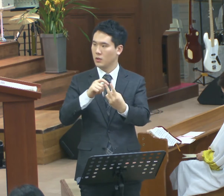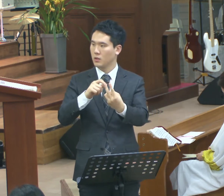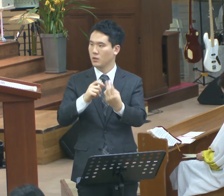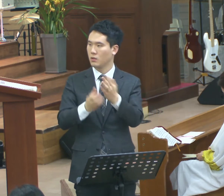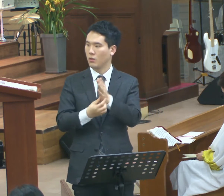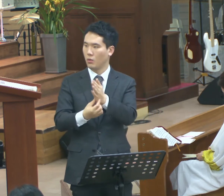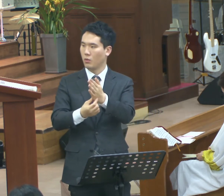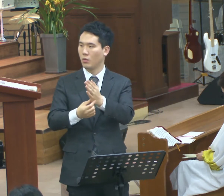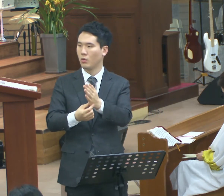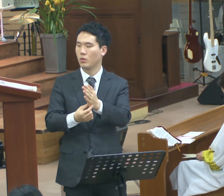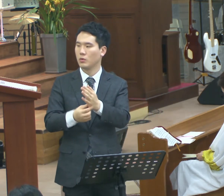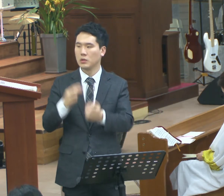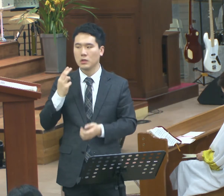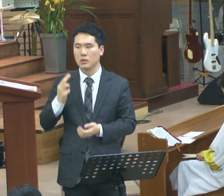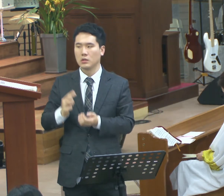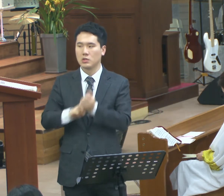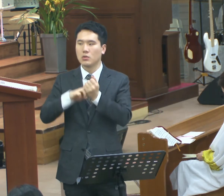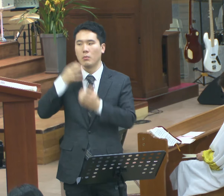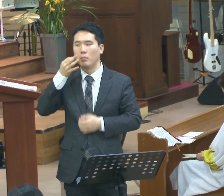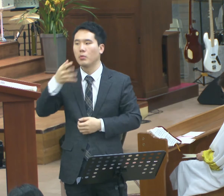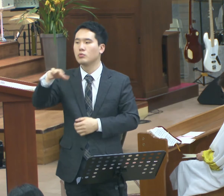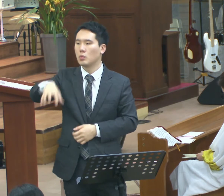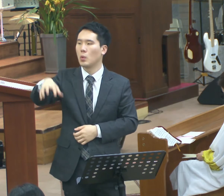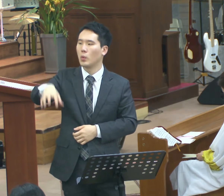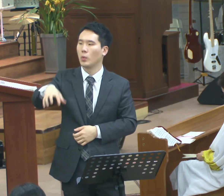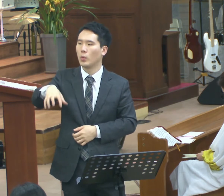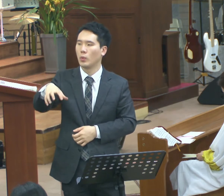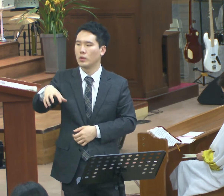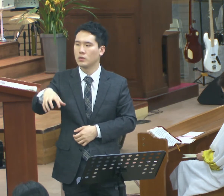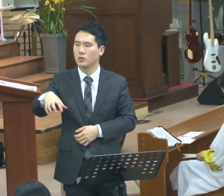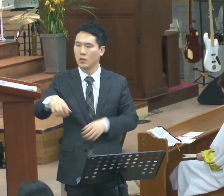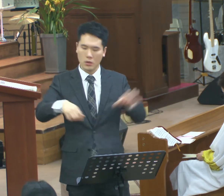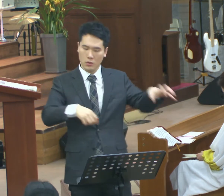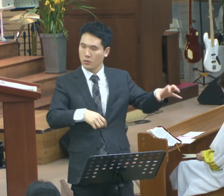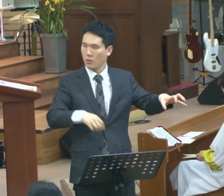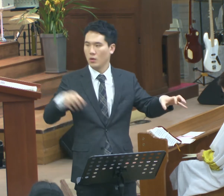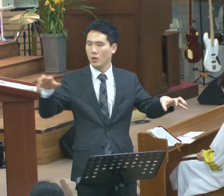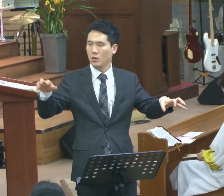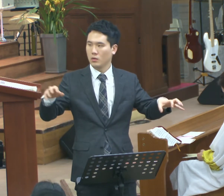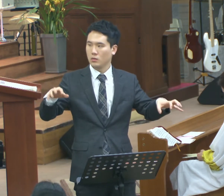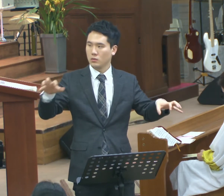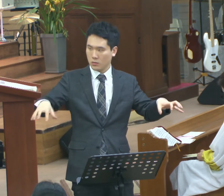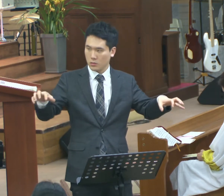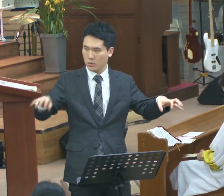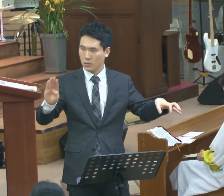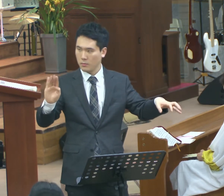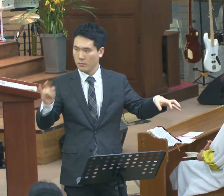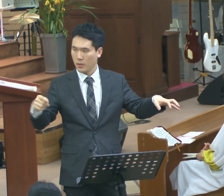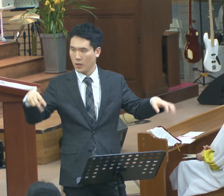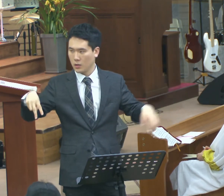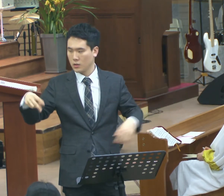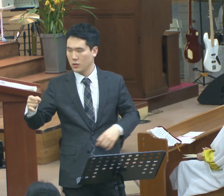기적을 일으켰던 그 교회가 있는데 거기에서부터 벳세다 저 북쪽에서 이렇게 가니까 뭐 잘해봐야 한